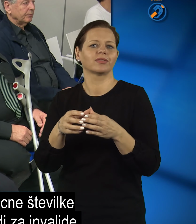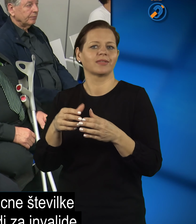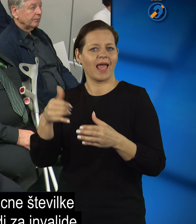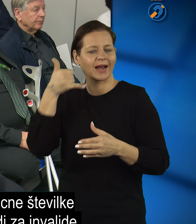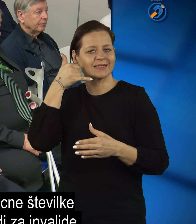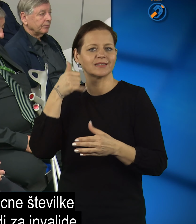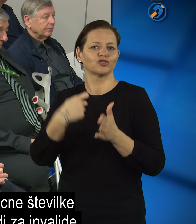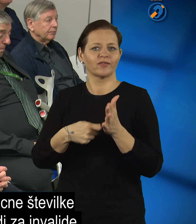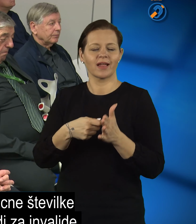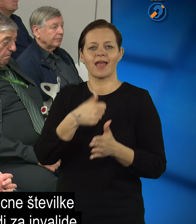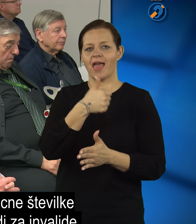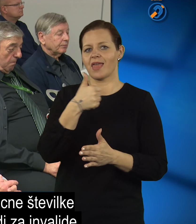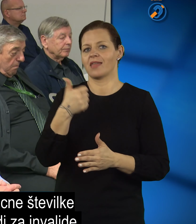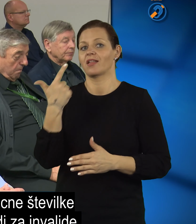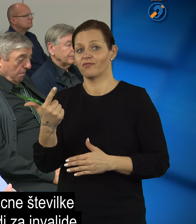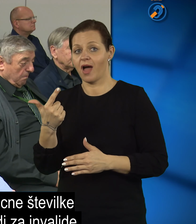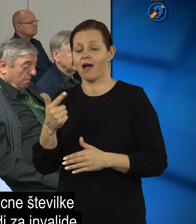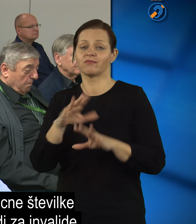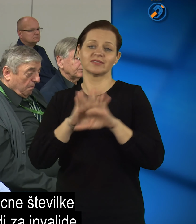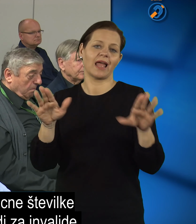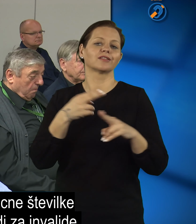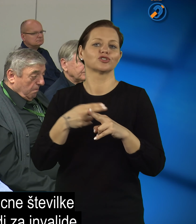vseh državah tudi za invalide.